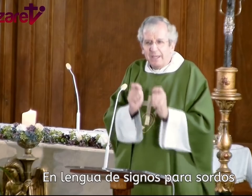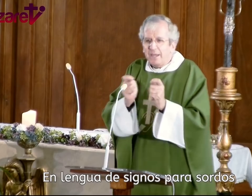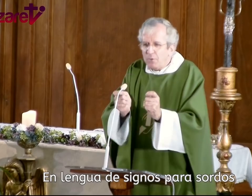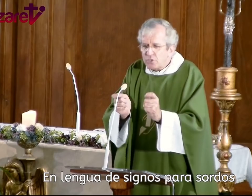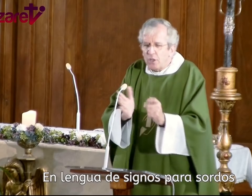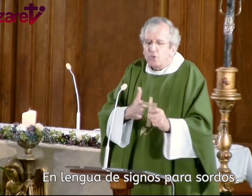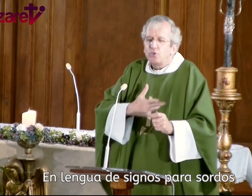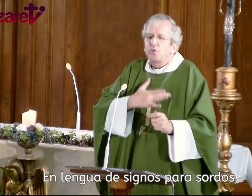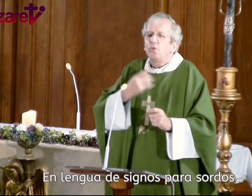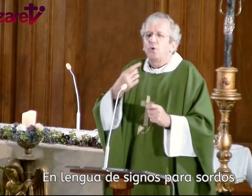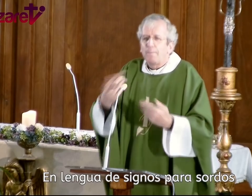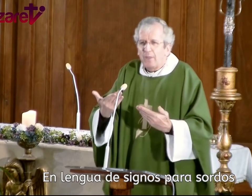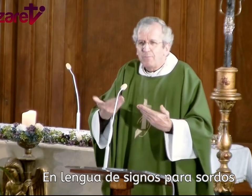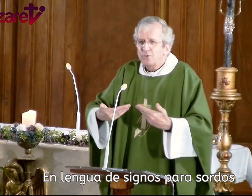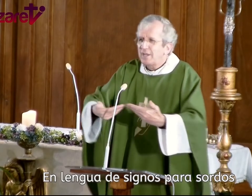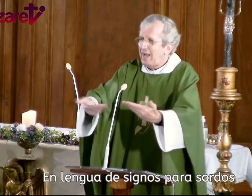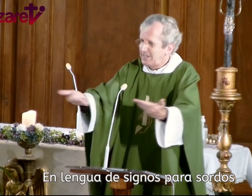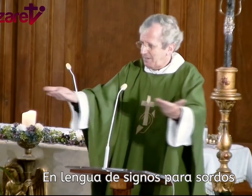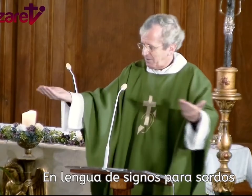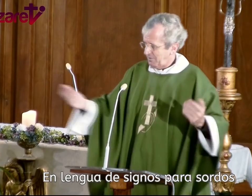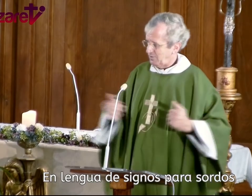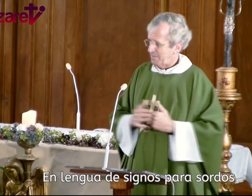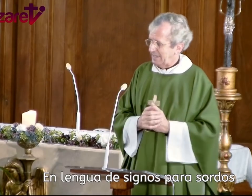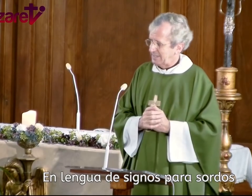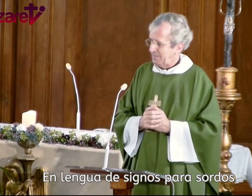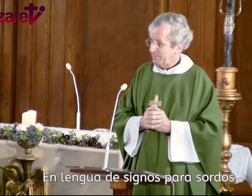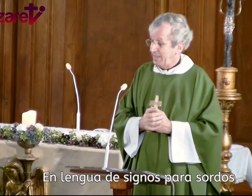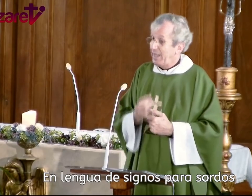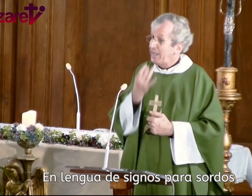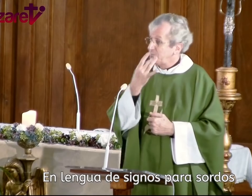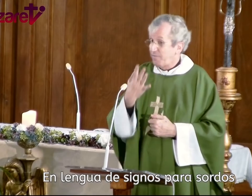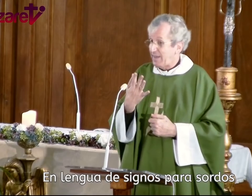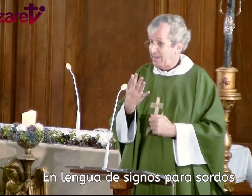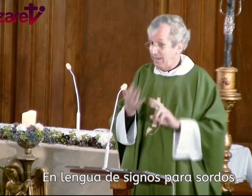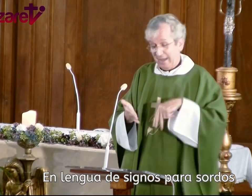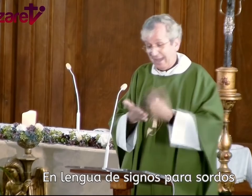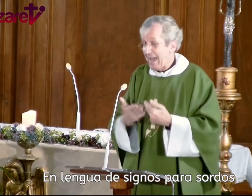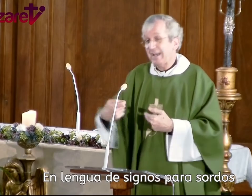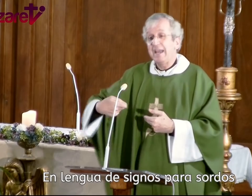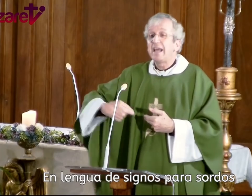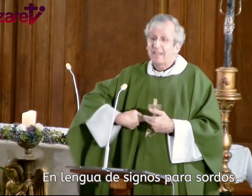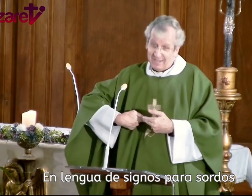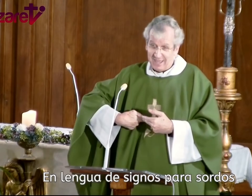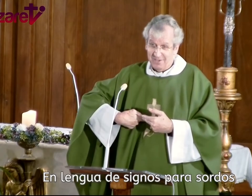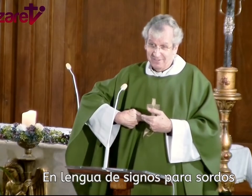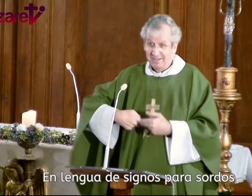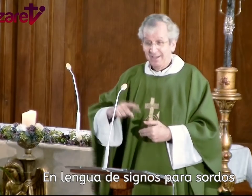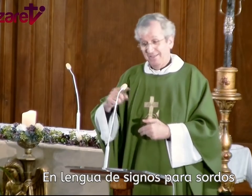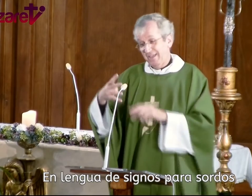demos Todo lo que podamos Al servicio de los demás Es muy fácil Caer en la tentación De